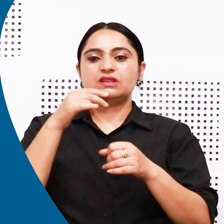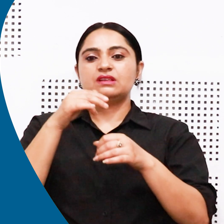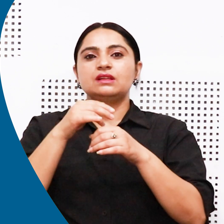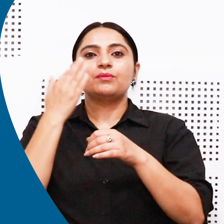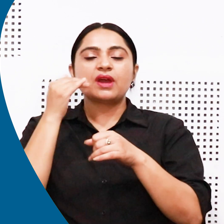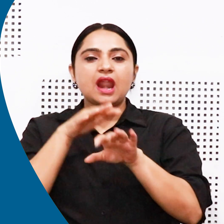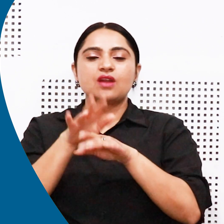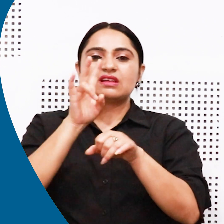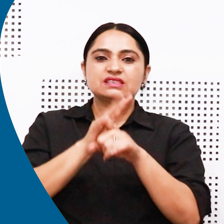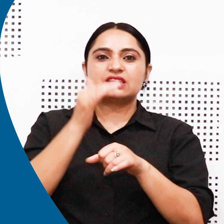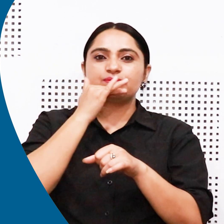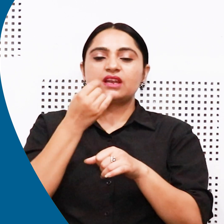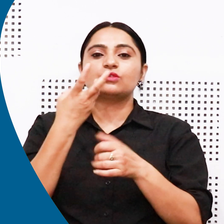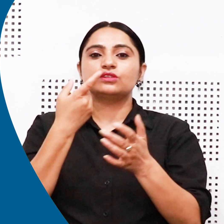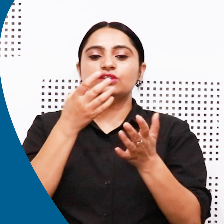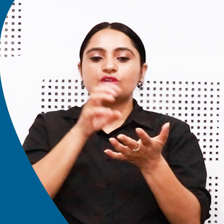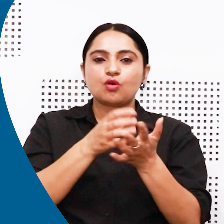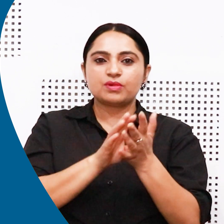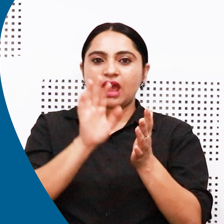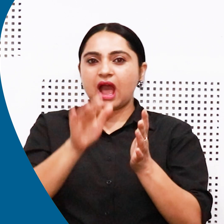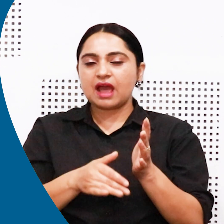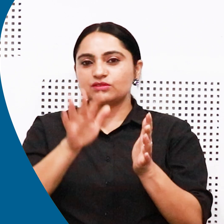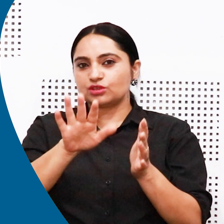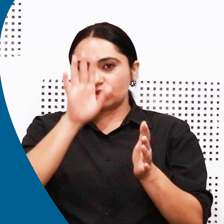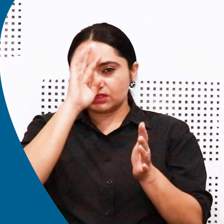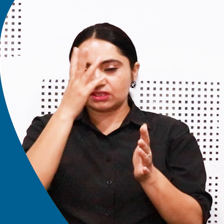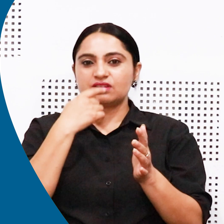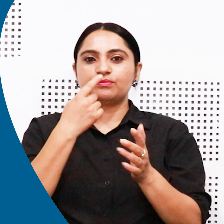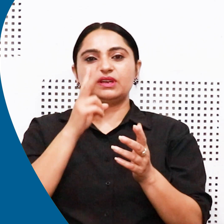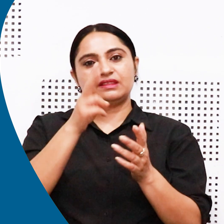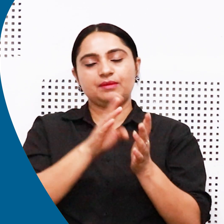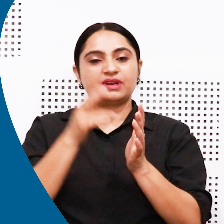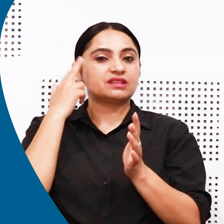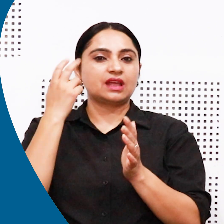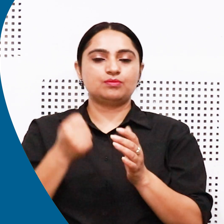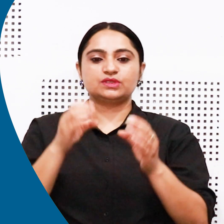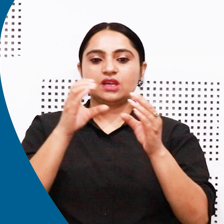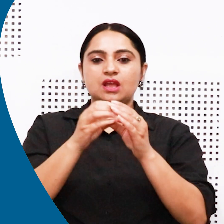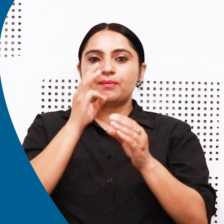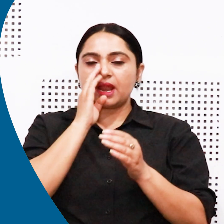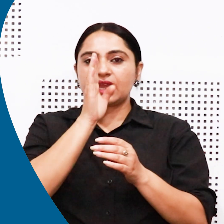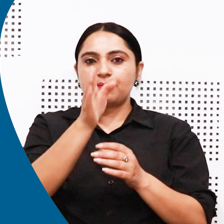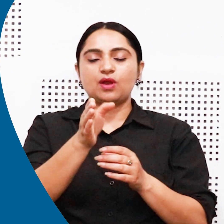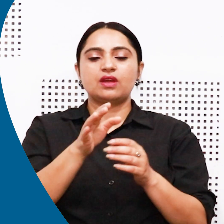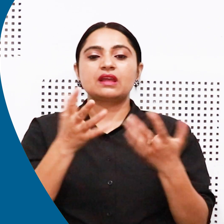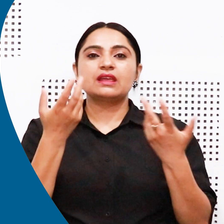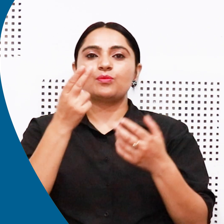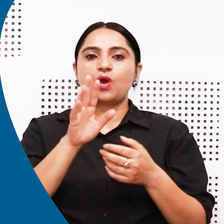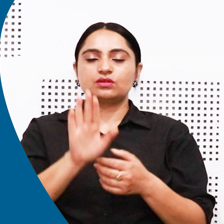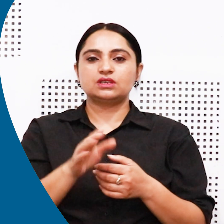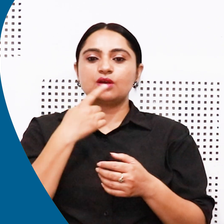ट्रेनिङहरू कति ठाउँबाट कहाँबाट आएको छ छैन भन्ने कुरो चाहिँ मलाई त्यसबाट थाहा हुन्छ। पालिकामा गएर चाहिँ के भएको